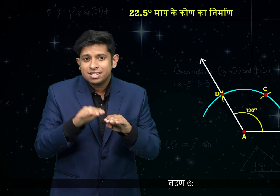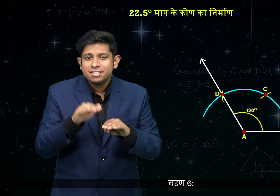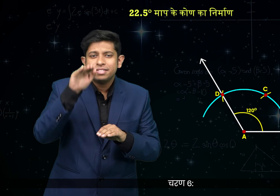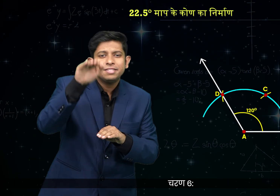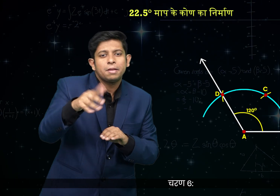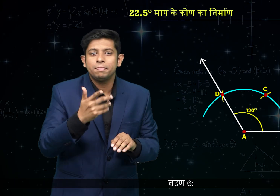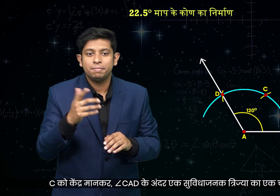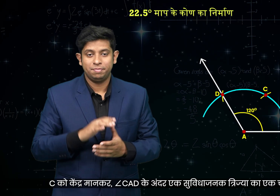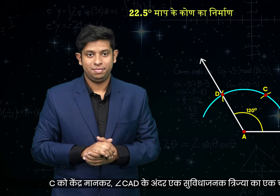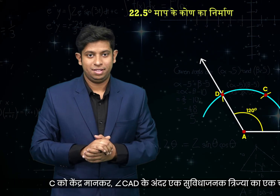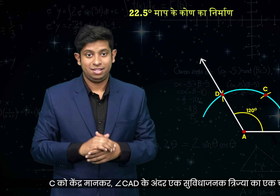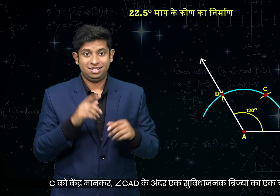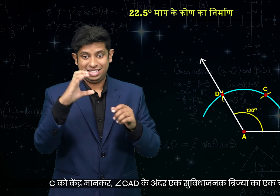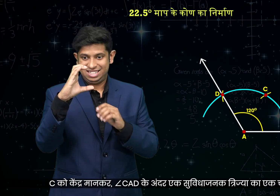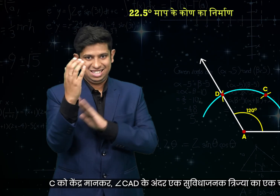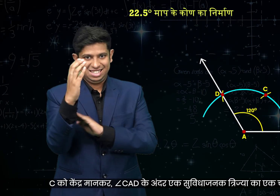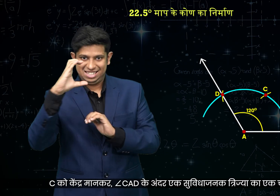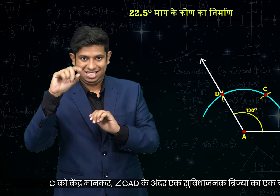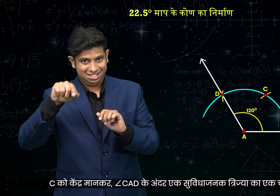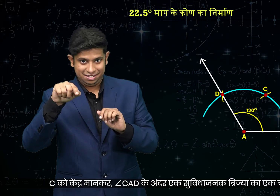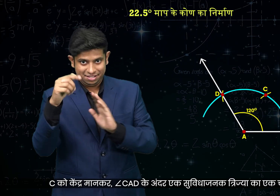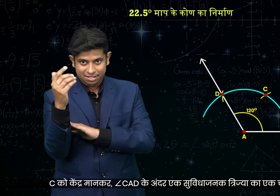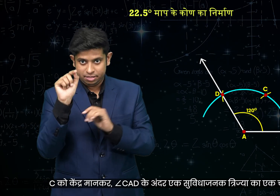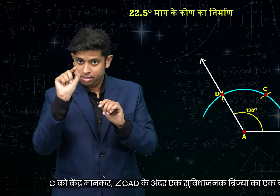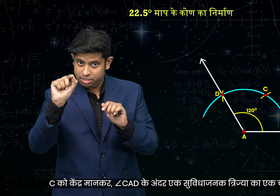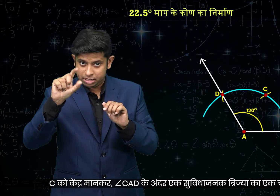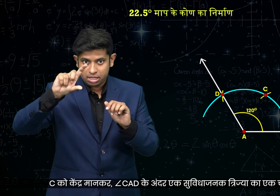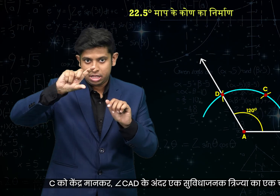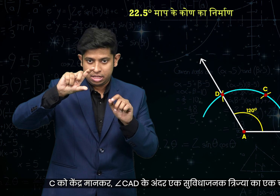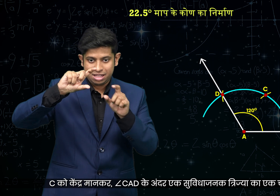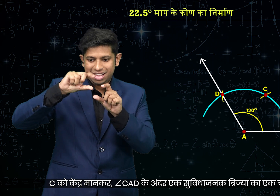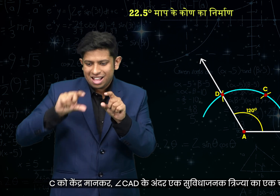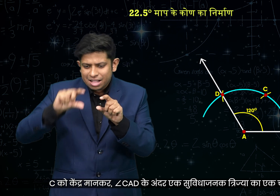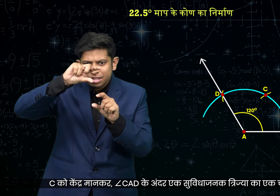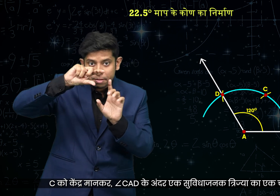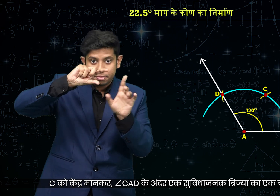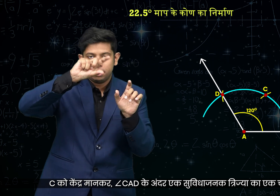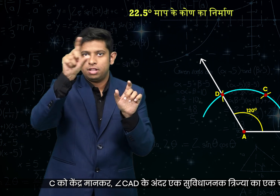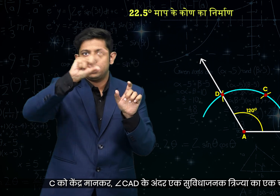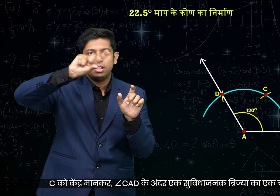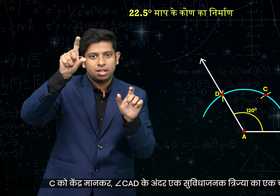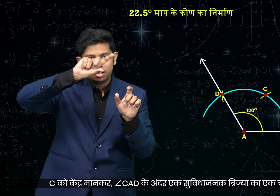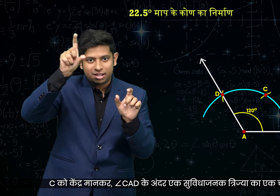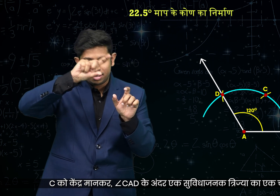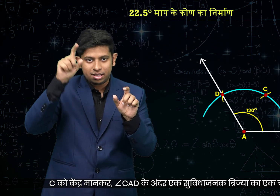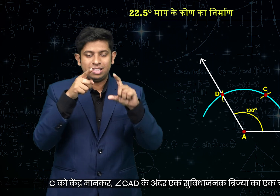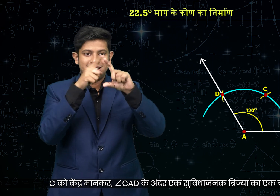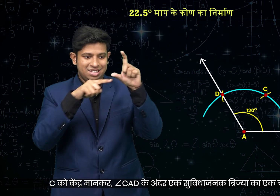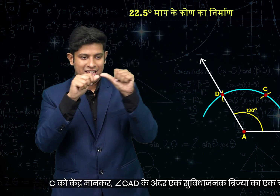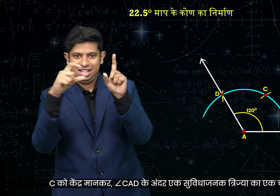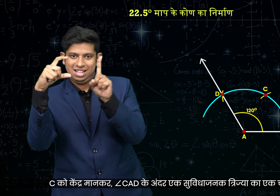चरण 6, C को केंद्र मानकर एंगल CAD के अंदर